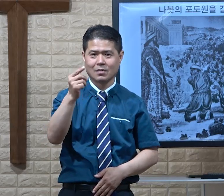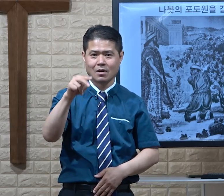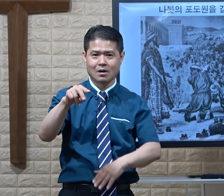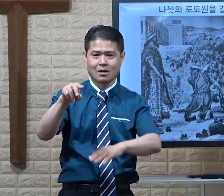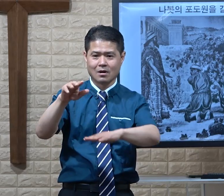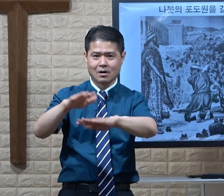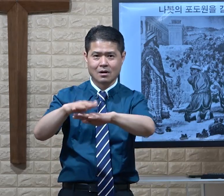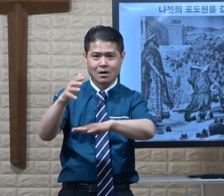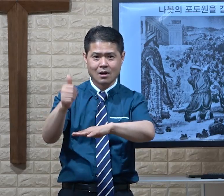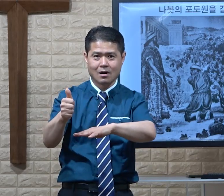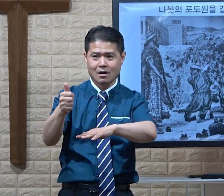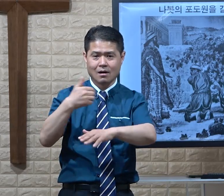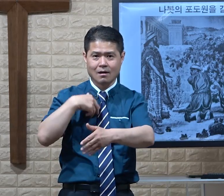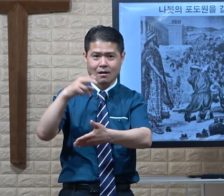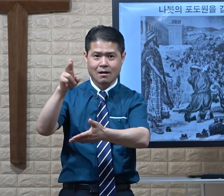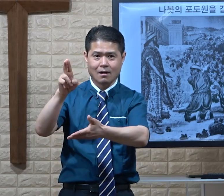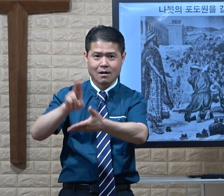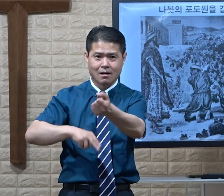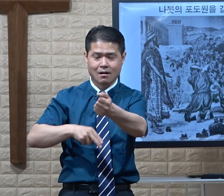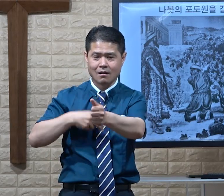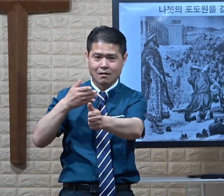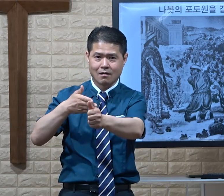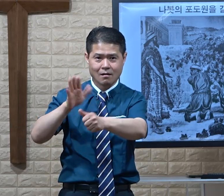왕이 왜 이럴까? 아합 왕이